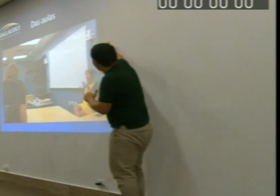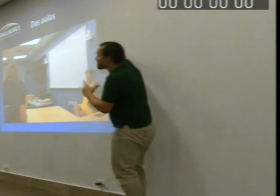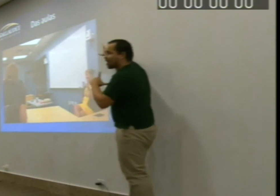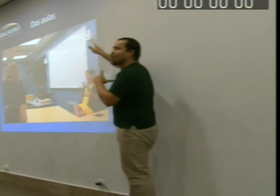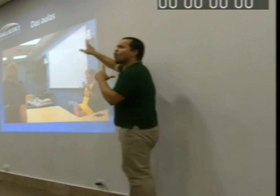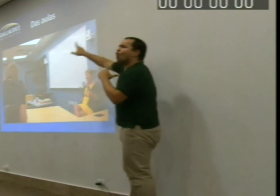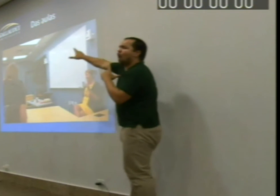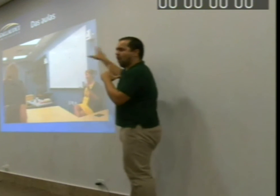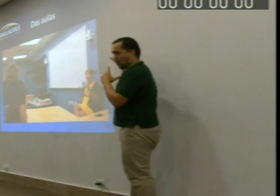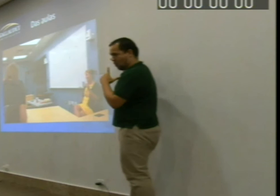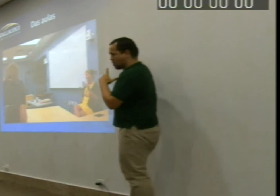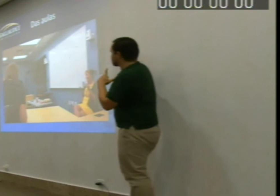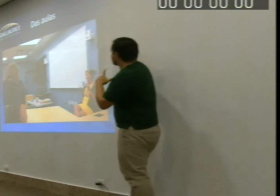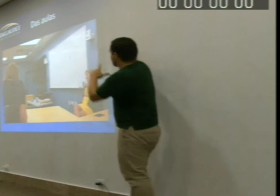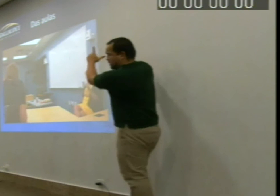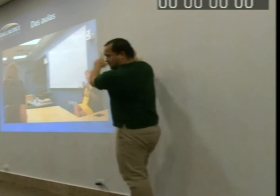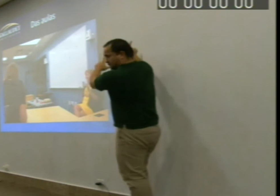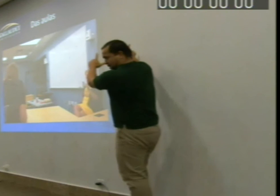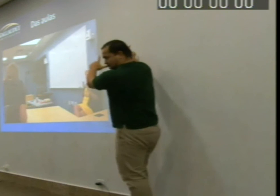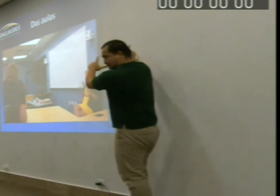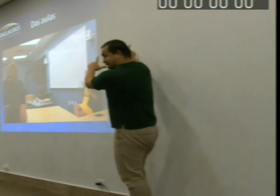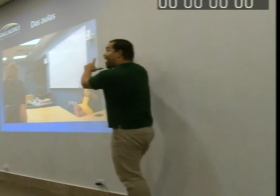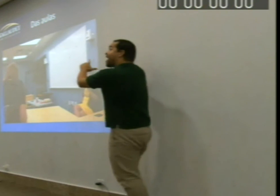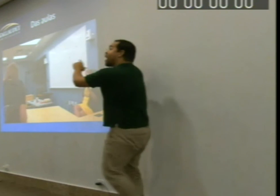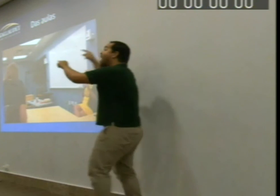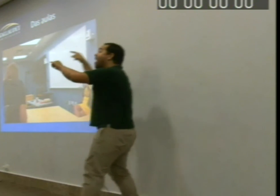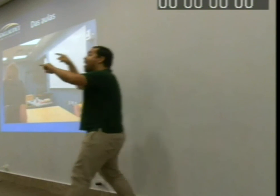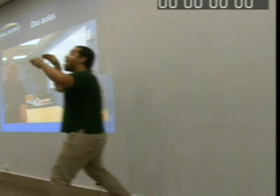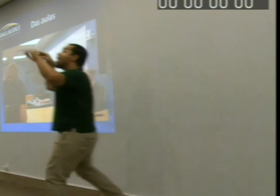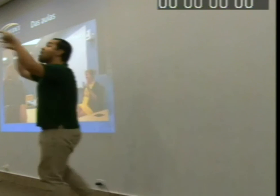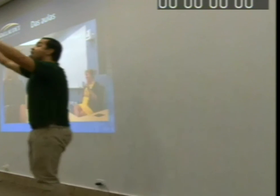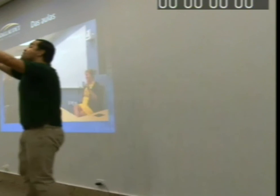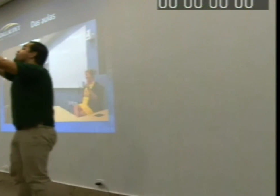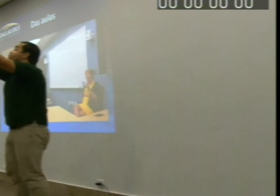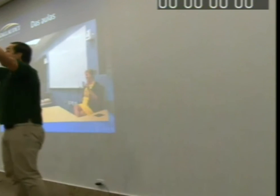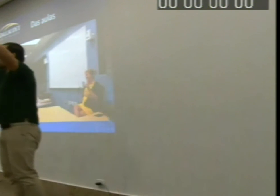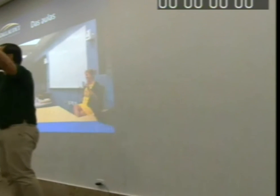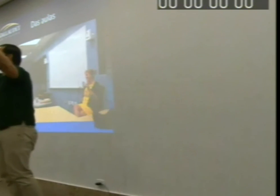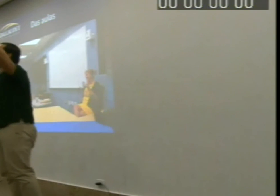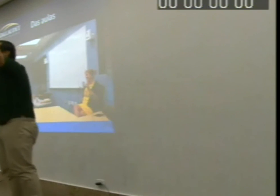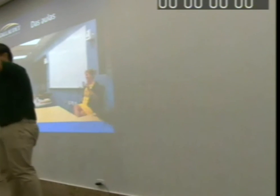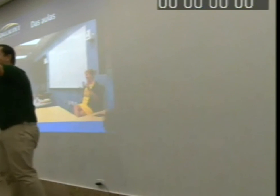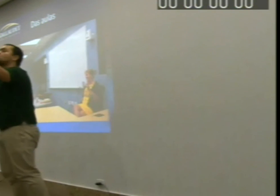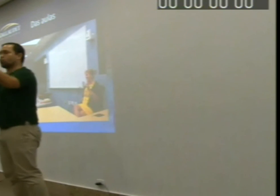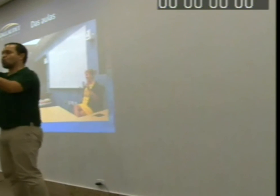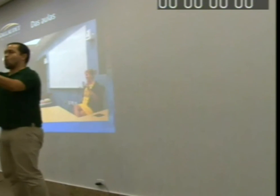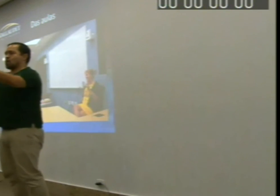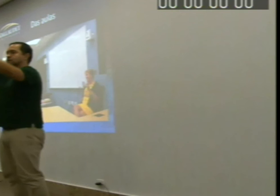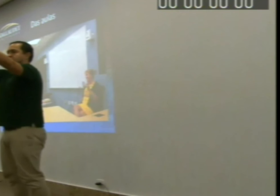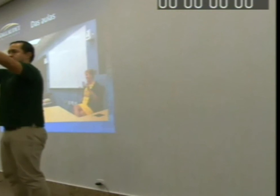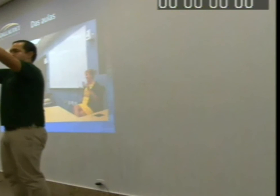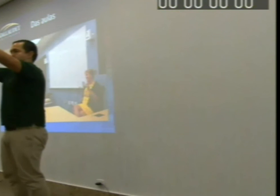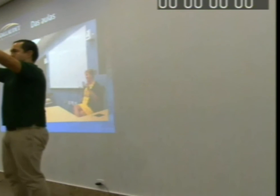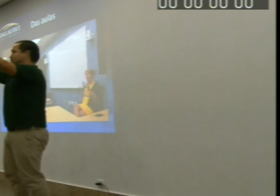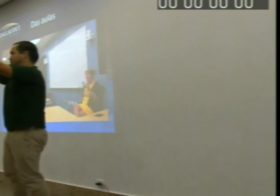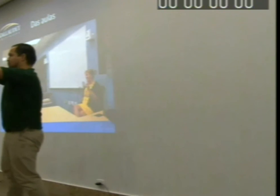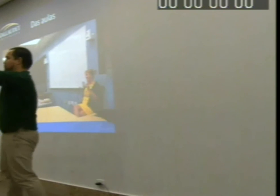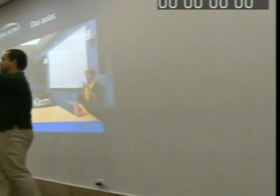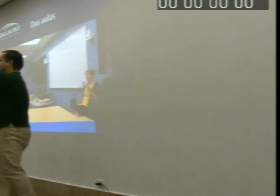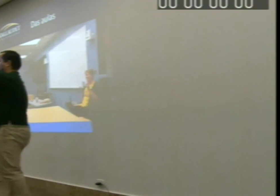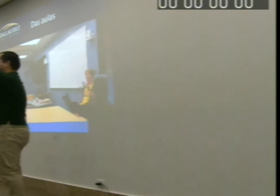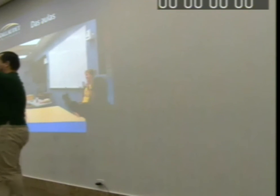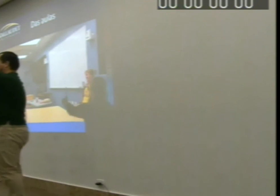televisão eram duas televisões e lá no fundo lá no fundo tinham mais duas